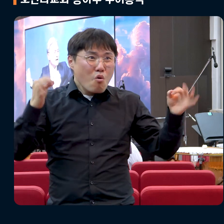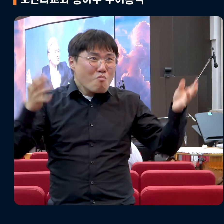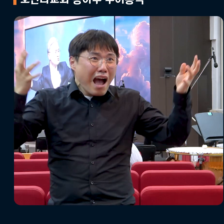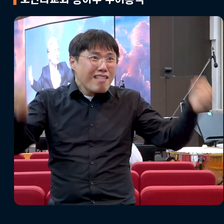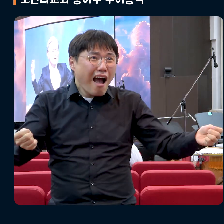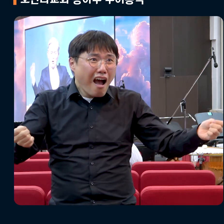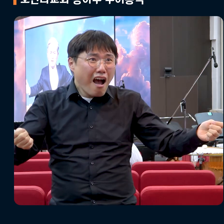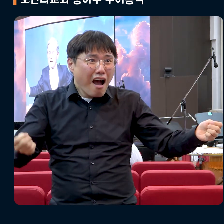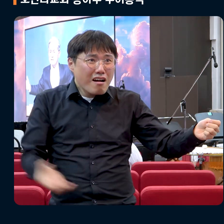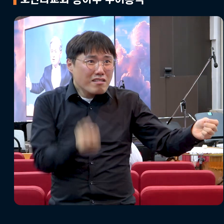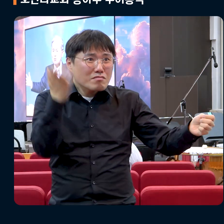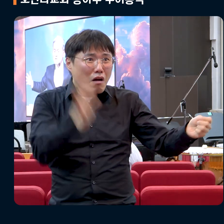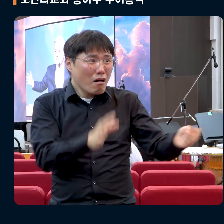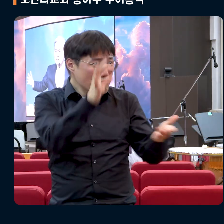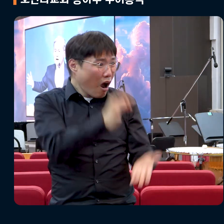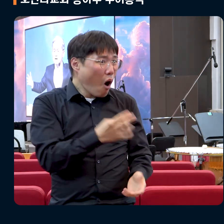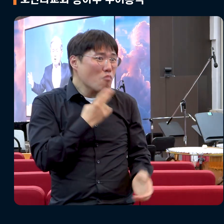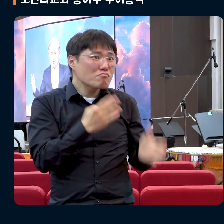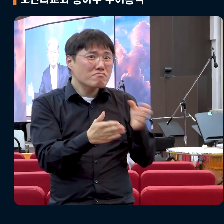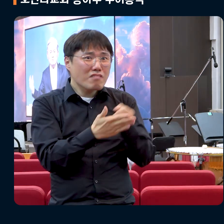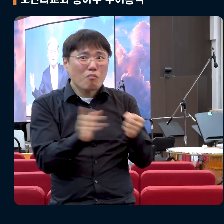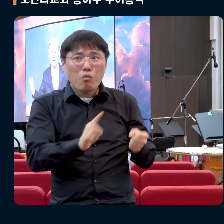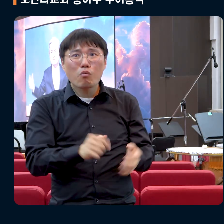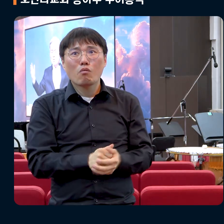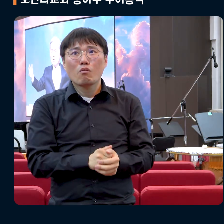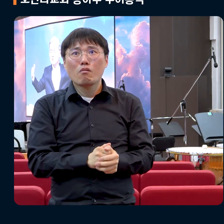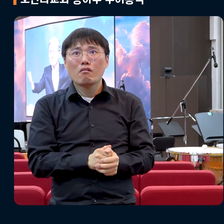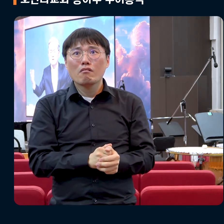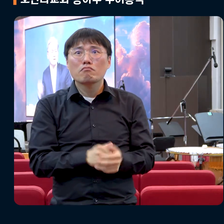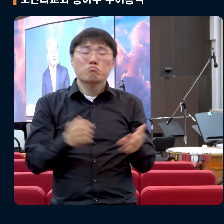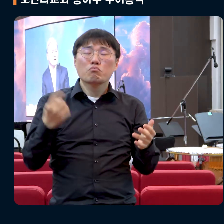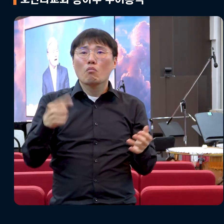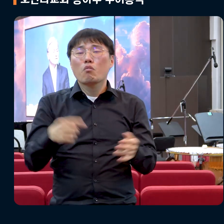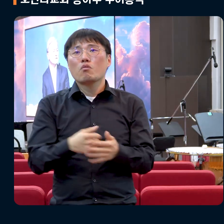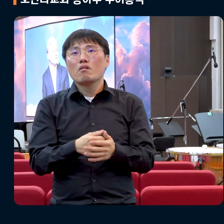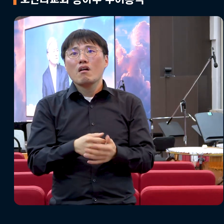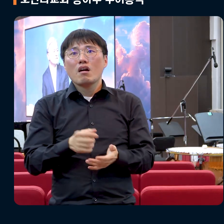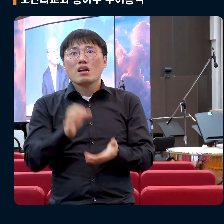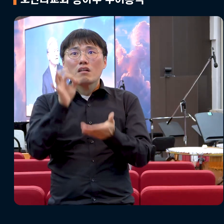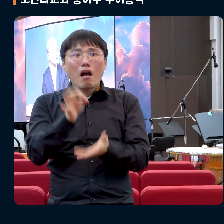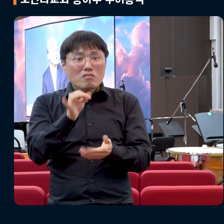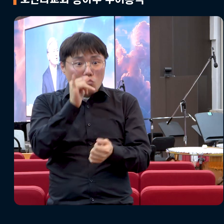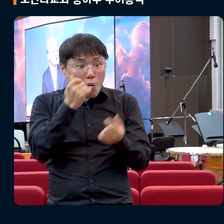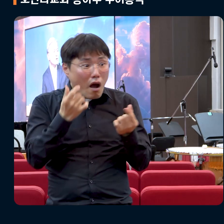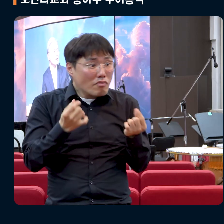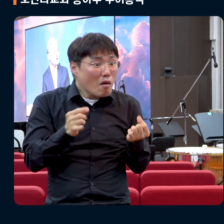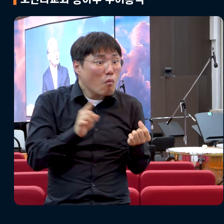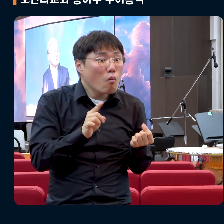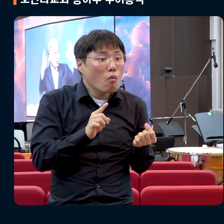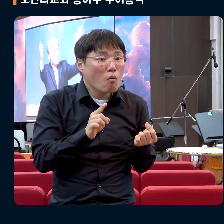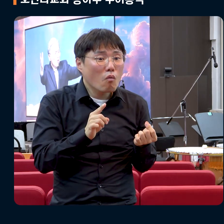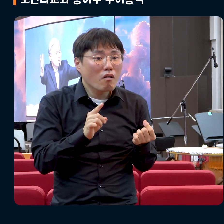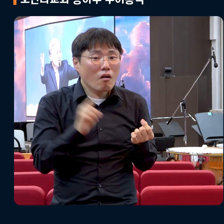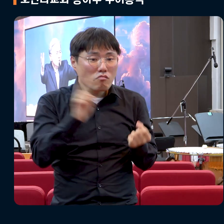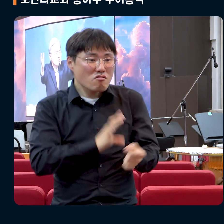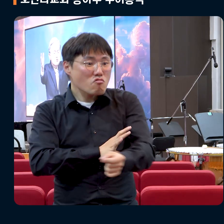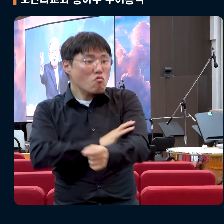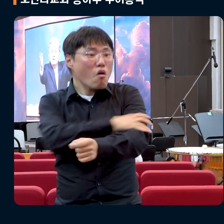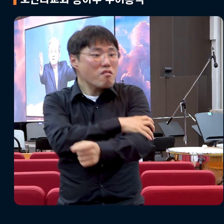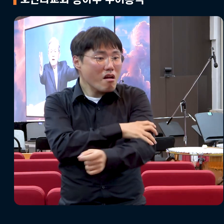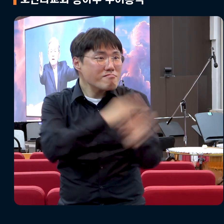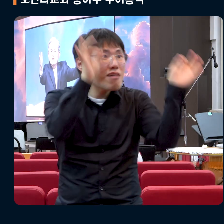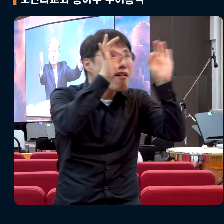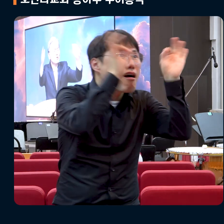뭐 돈 많이 가져도 거기에 가치가 없으니까 혹시 뭐 좀 가치를 있을까 해서